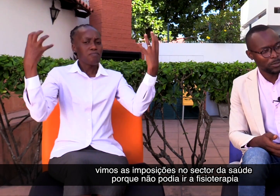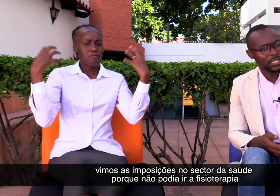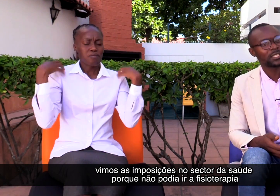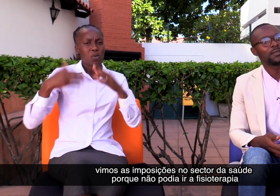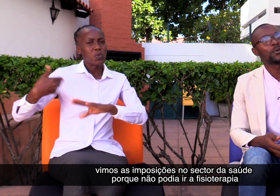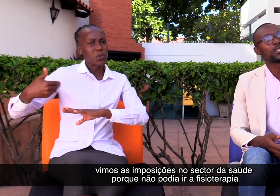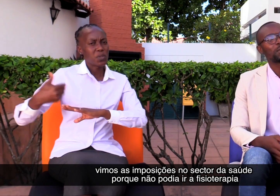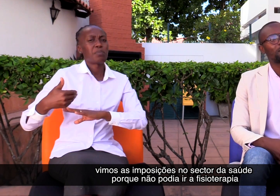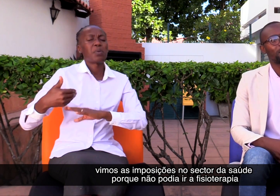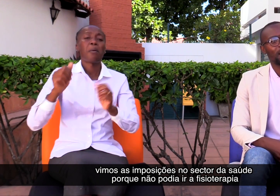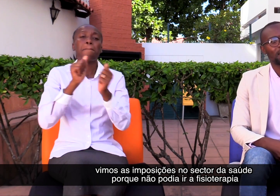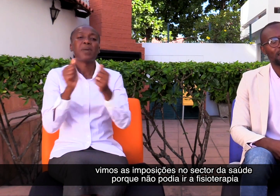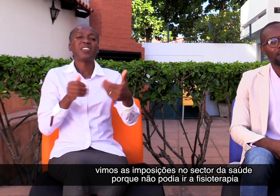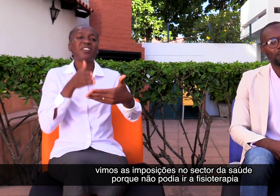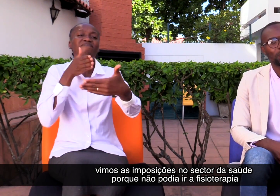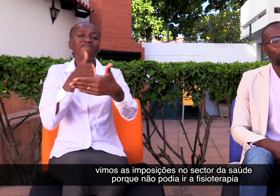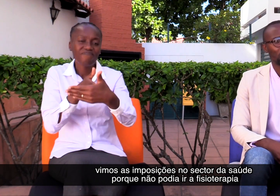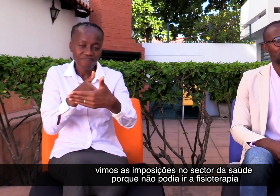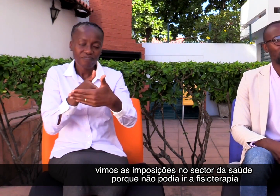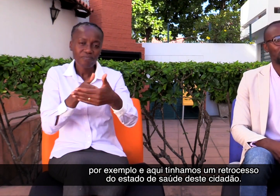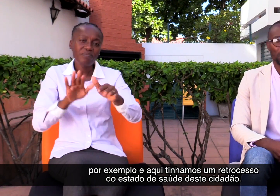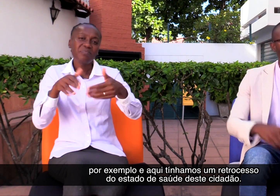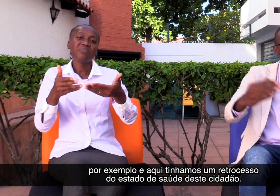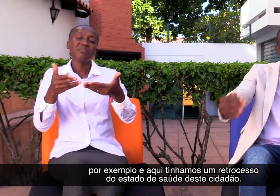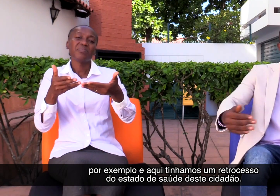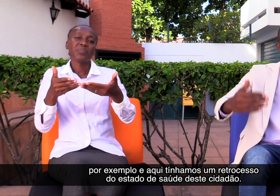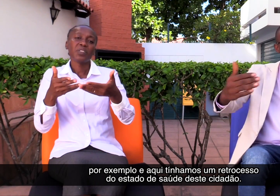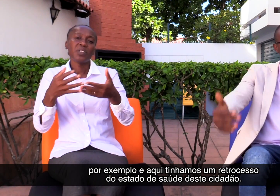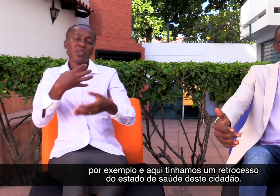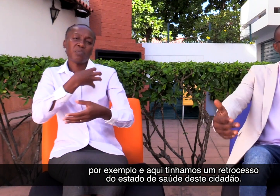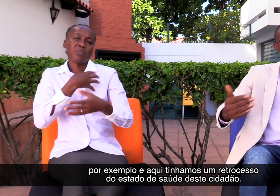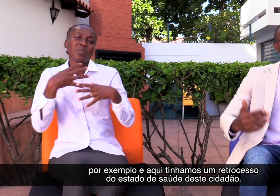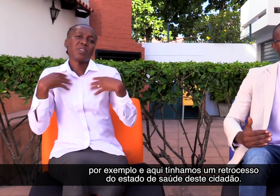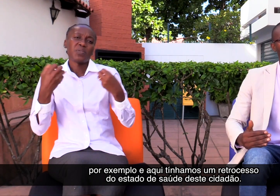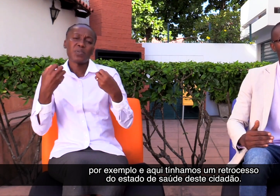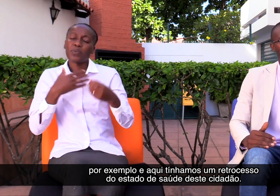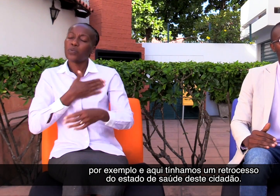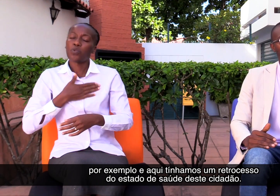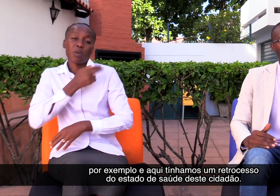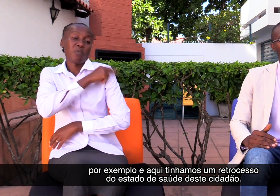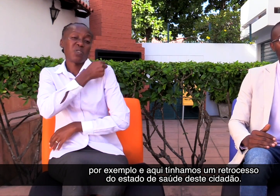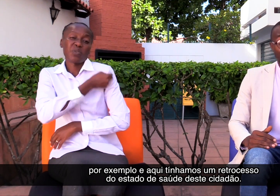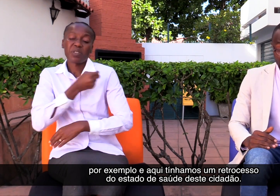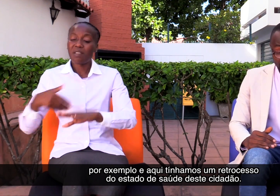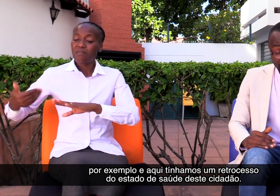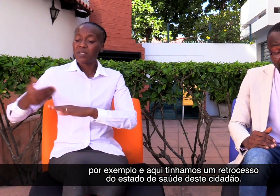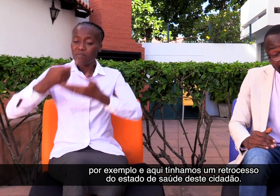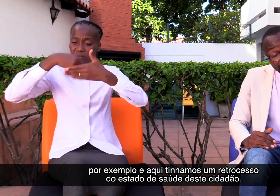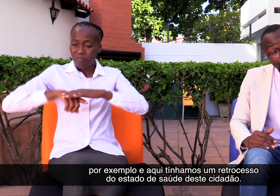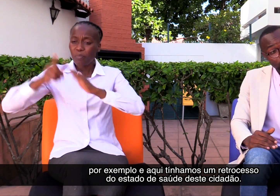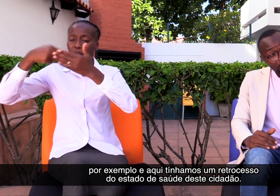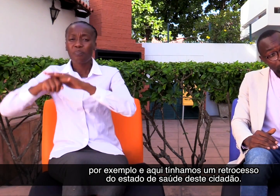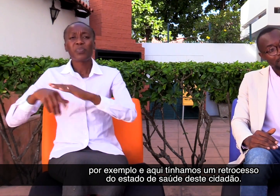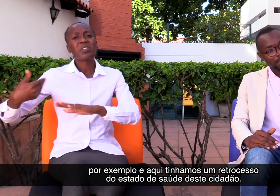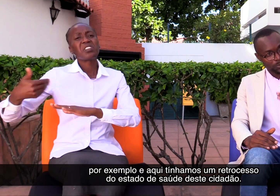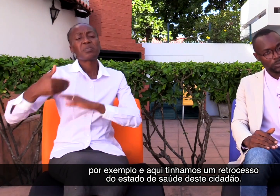Mas vimos as imposições que foram feitas a nível do domínio da saúde. As pessoas não podiam ir todos os dias à fisioterapia, por exemplo. Então estávamos a dizer que aqui